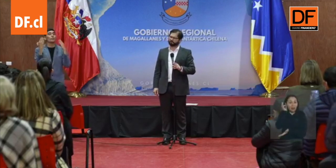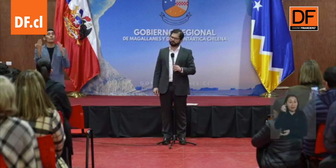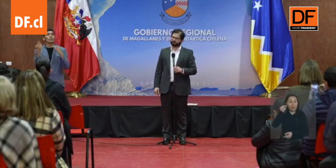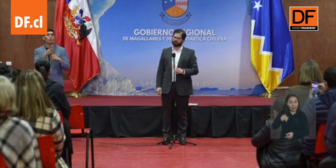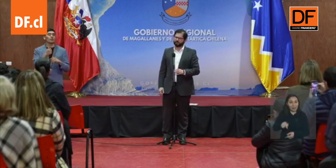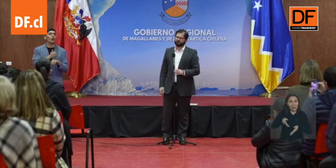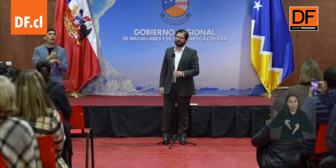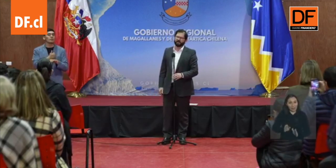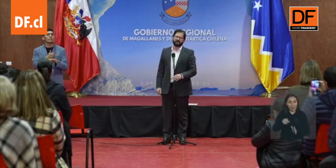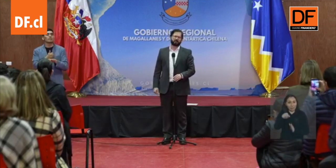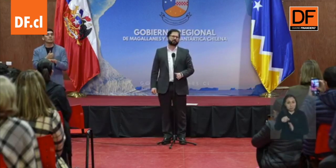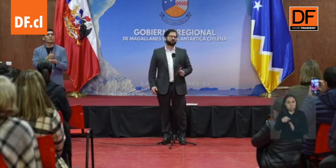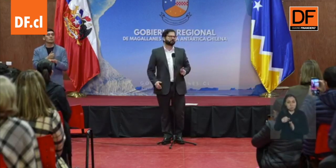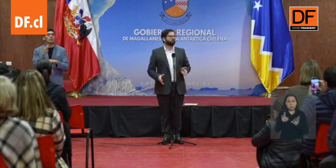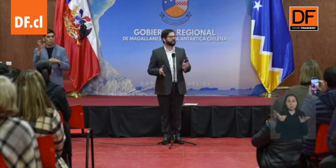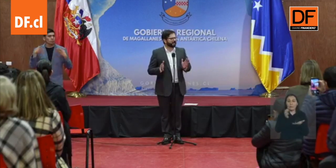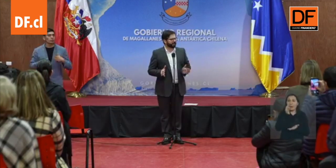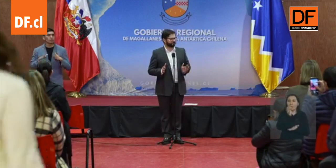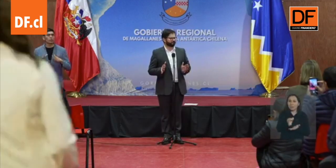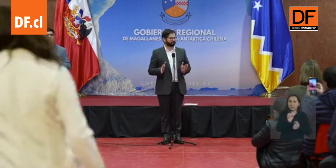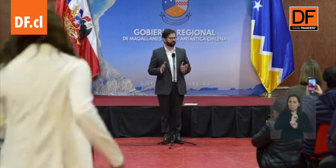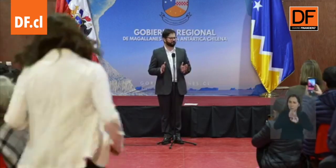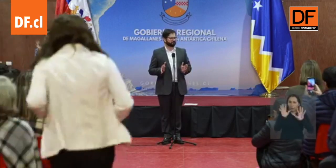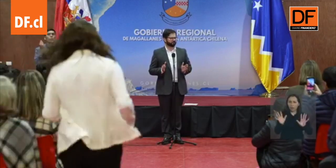decir de manera muy clara